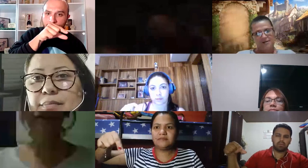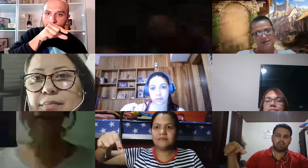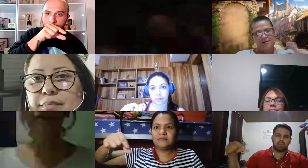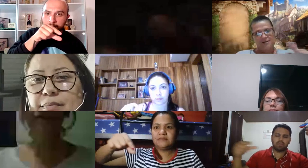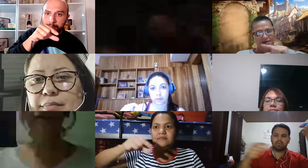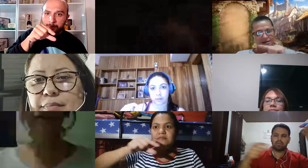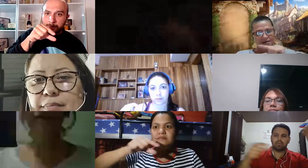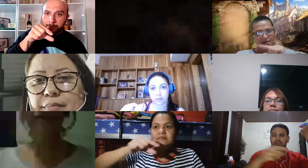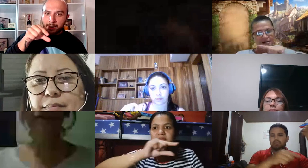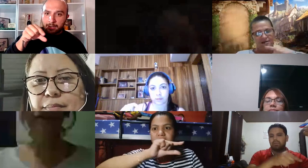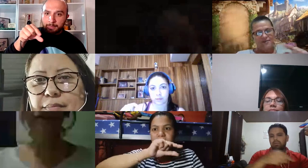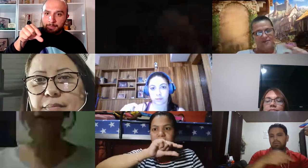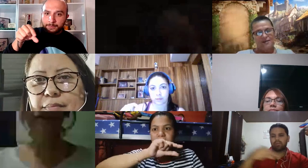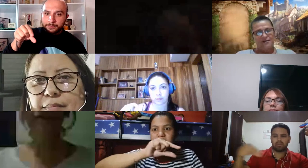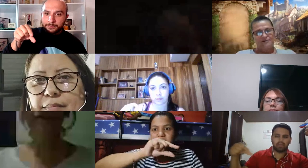¿verdad?